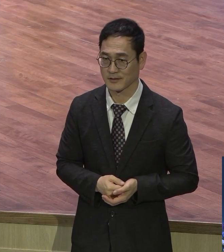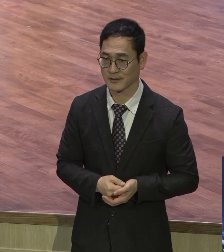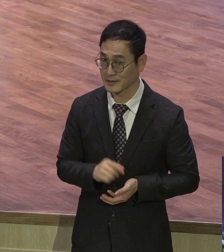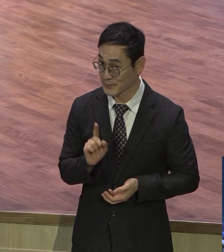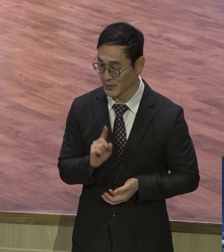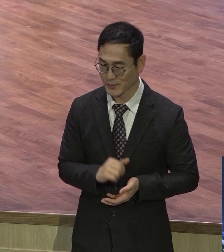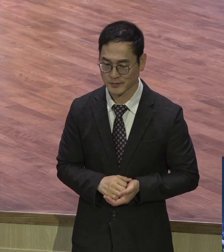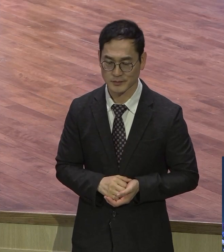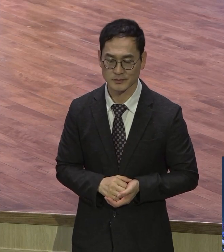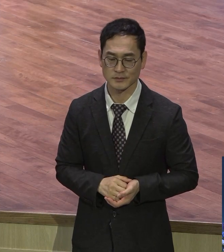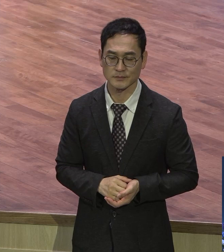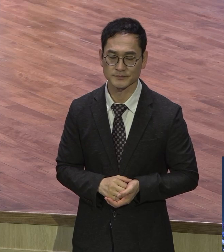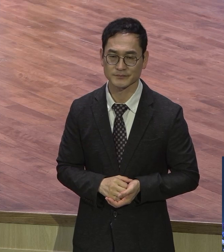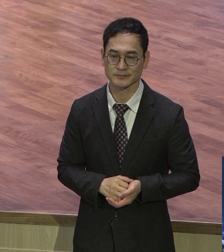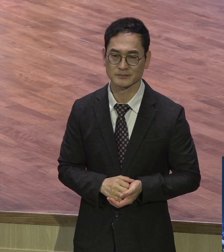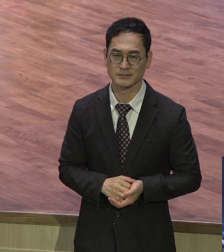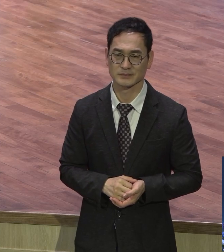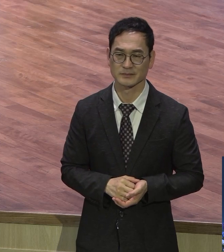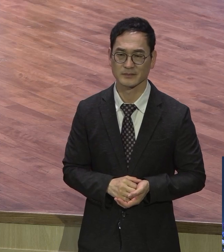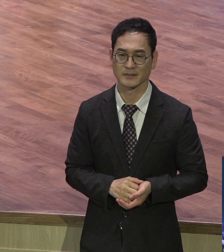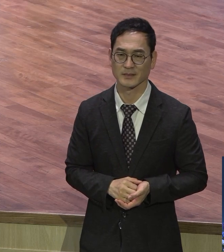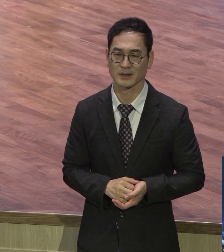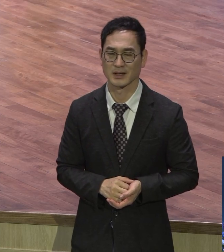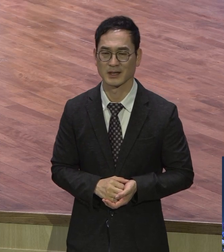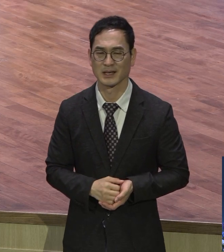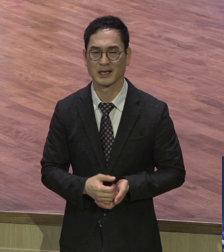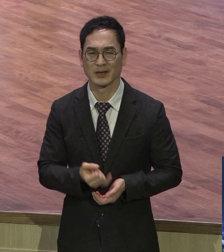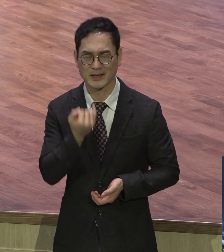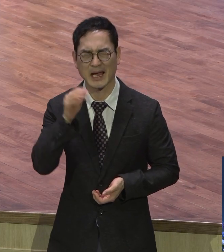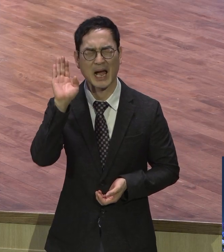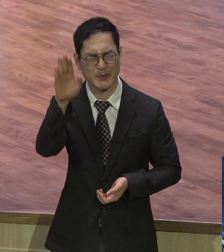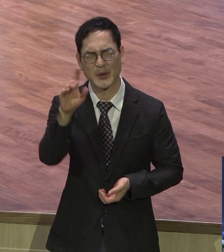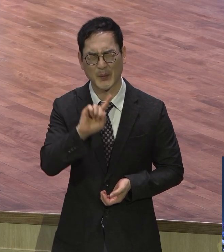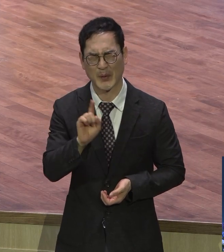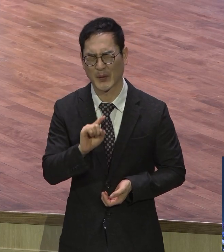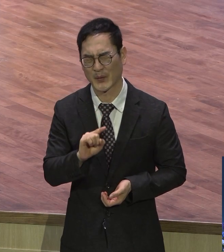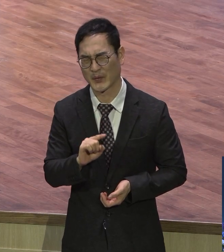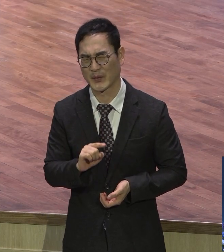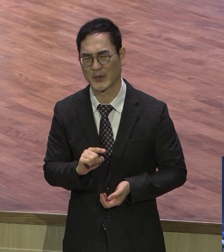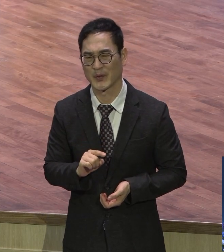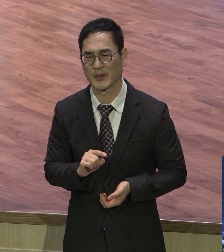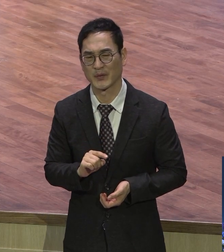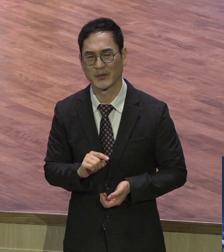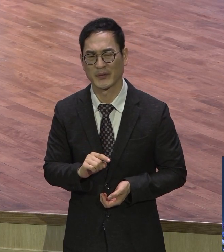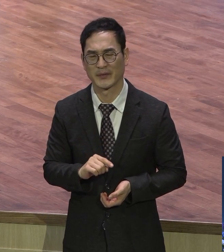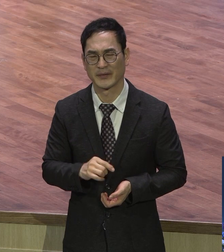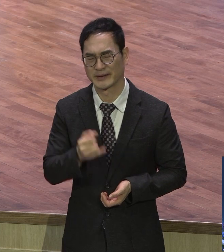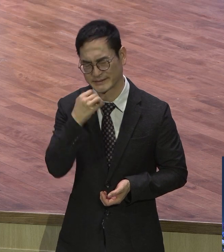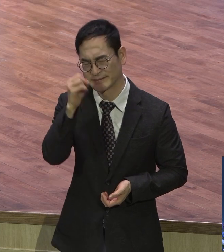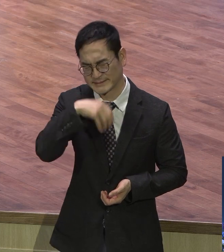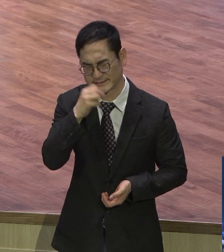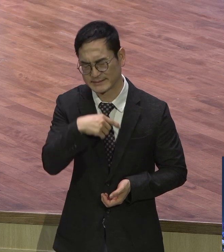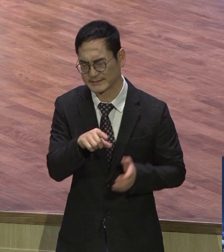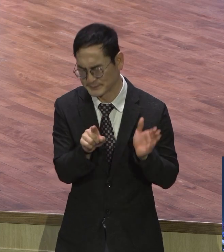차라리 될 대로 되라라는 배짱식으로 나가는 환자.